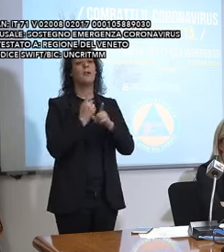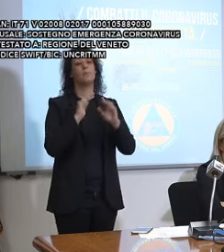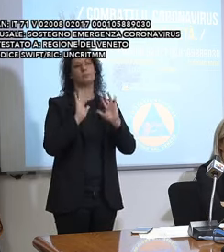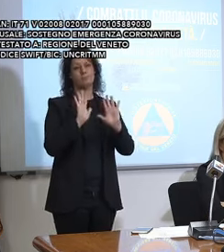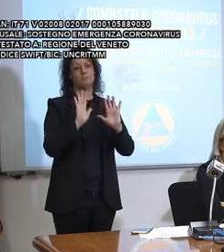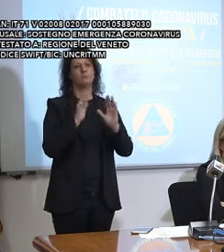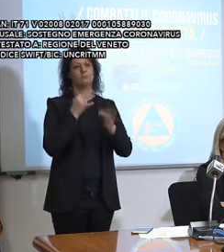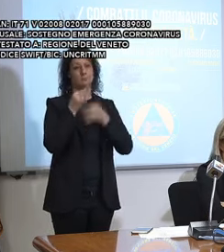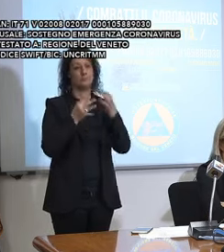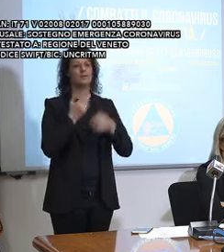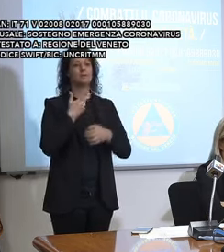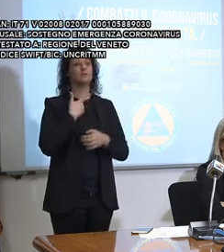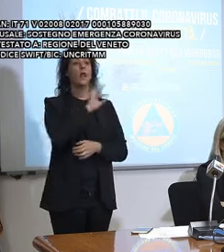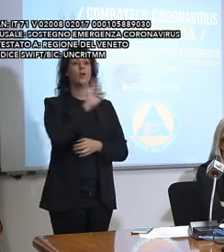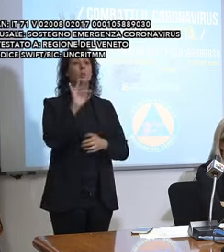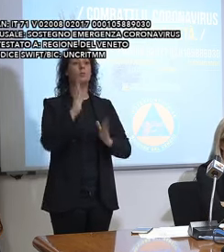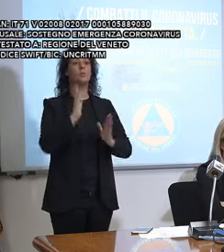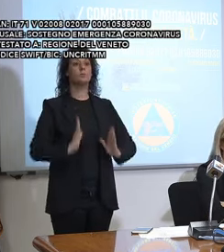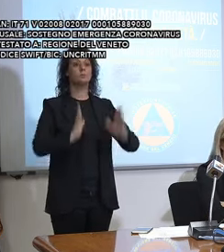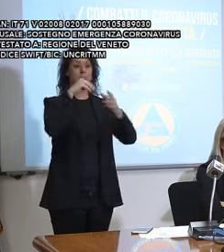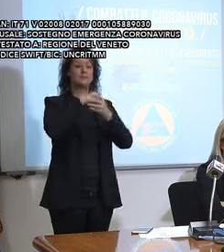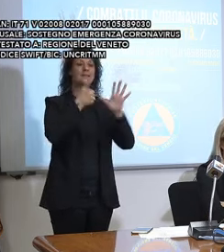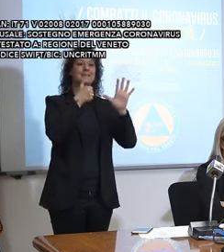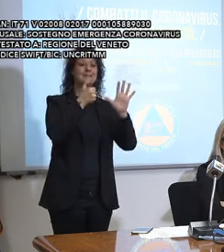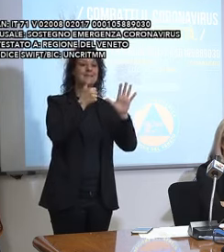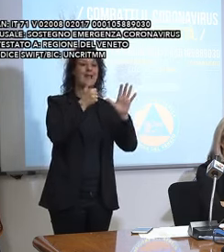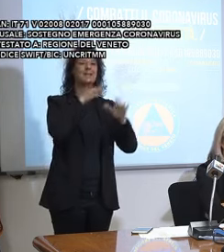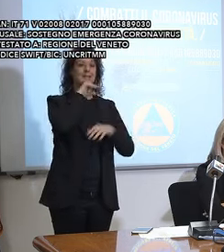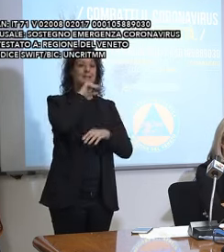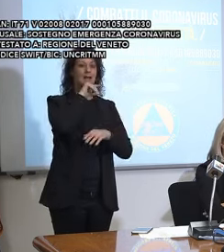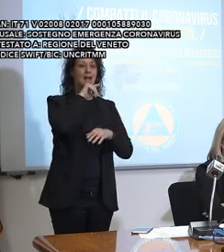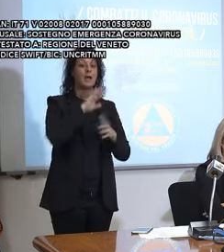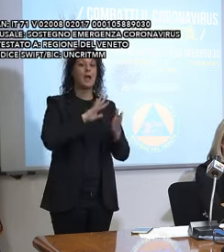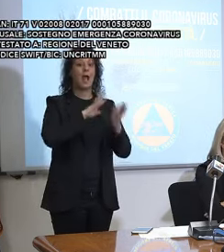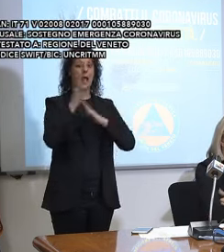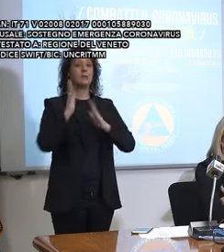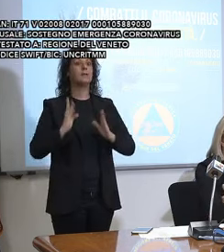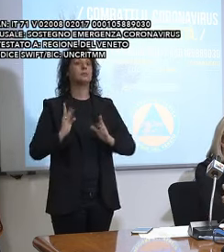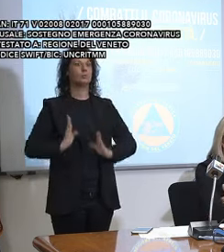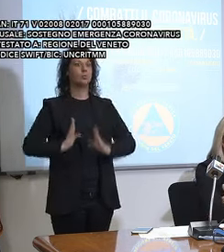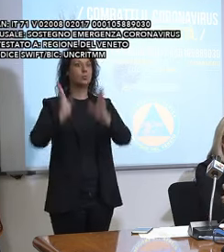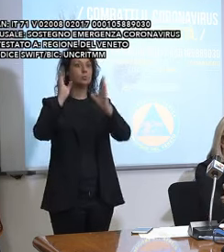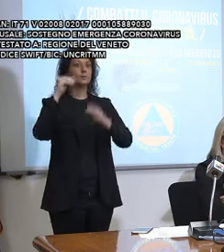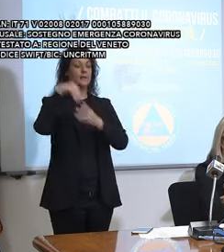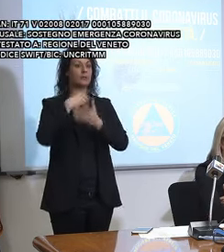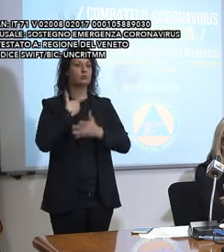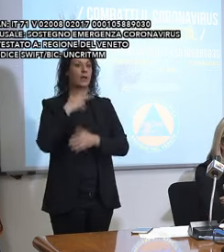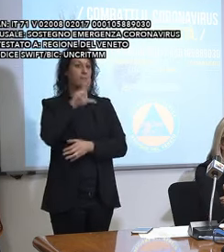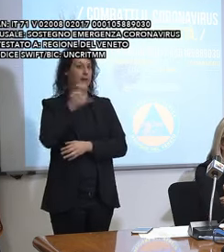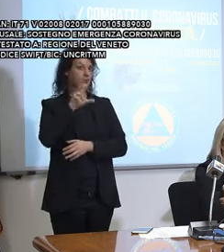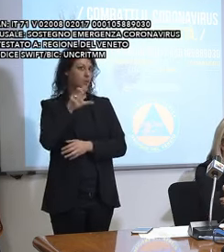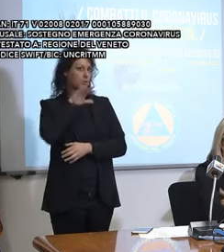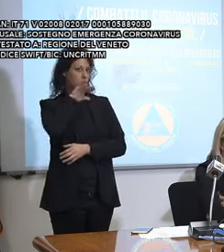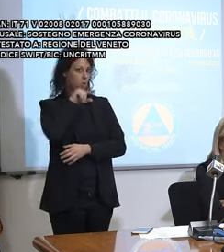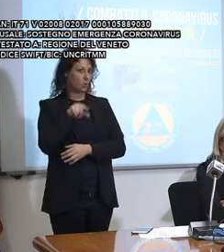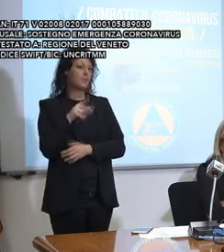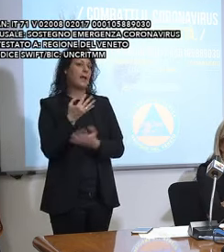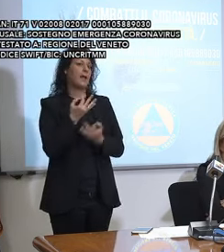hanno 60 ospiti, 50 ospiti, strutture che hanno 300-400 ospiti, quindi è chiaro che è differente, insomma,